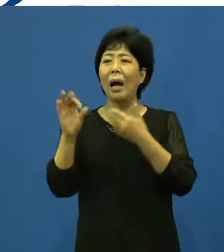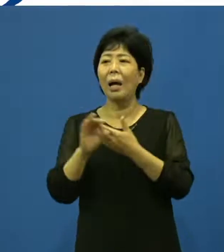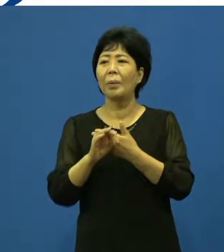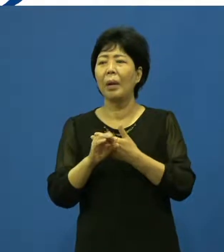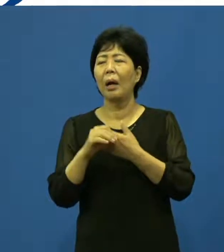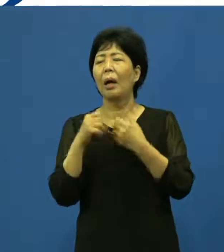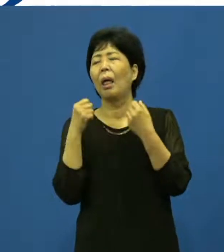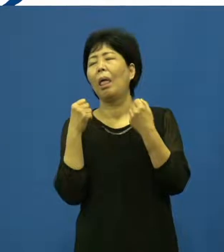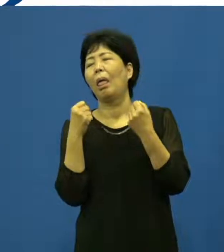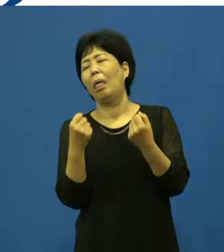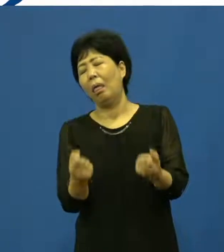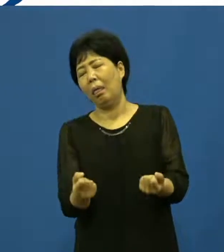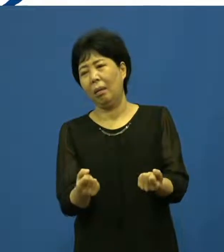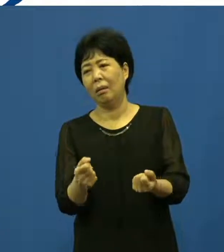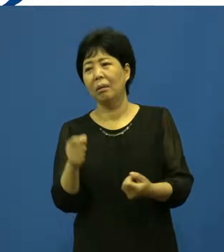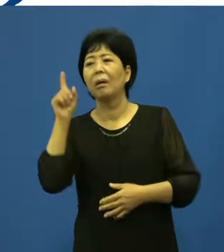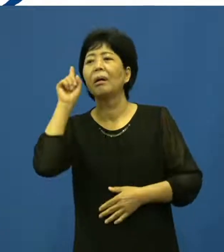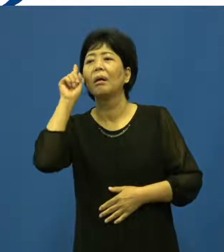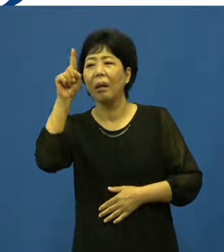아침이 굉장히 힘들어져요.